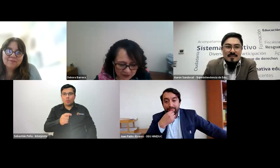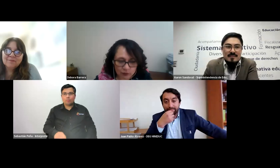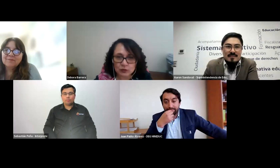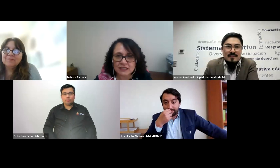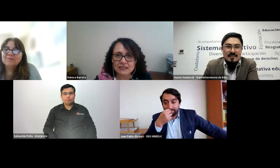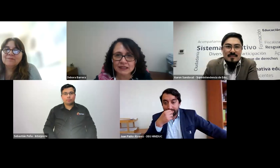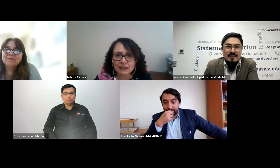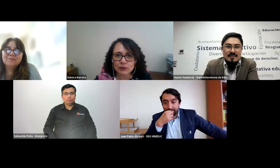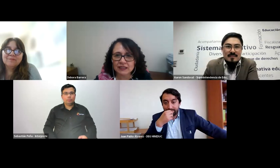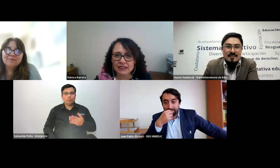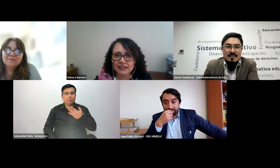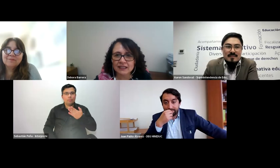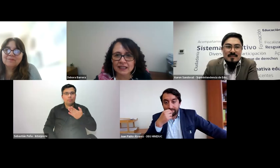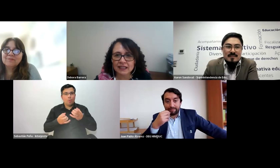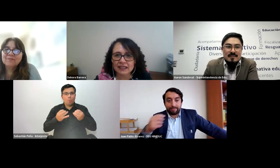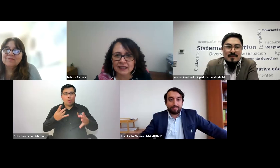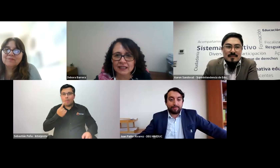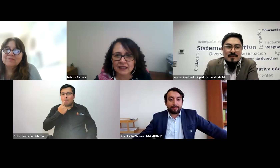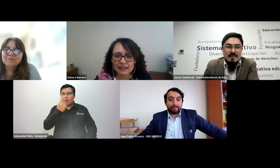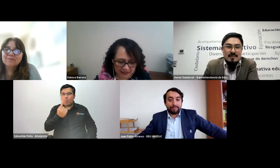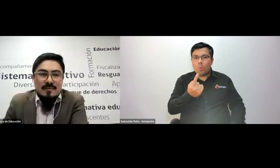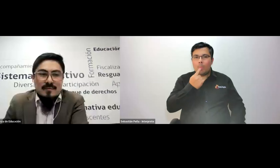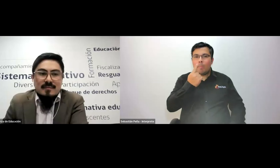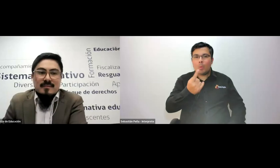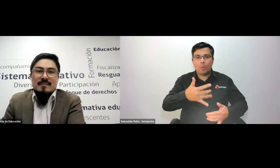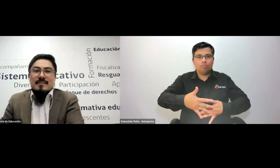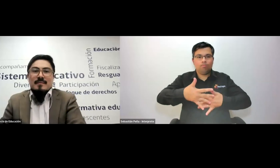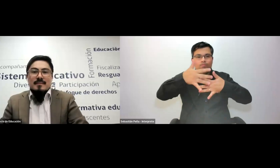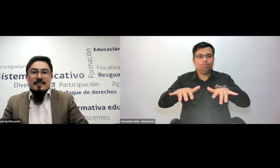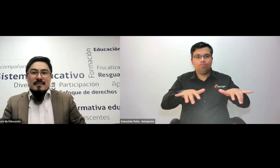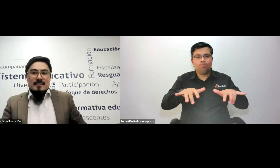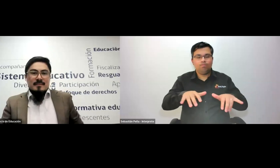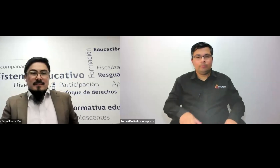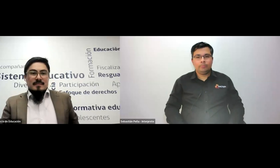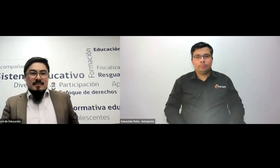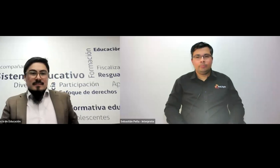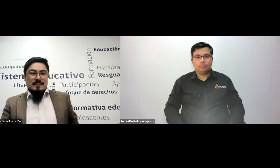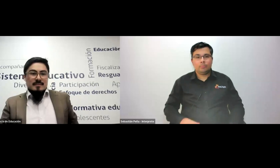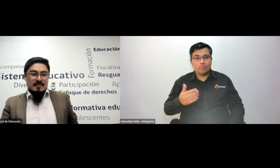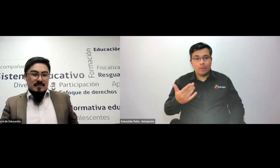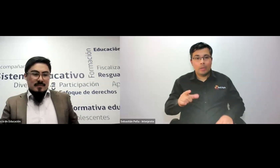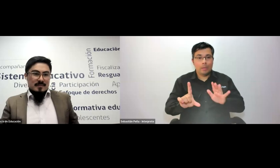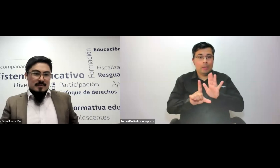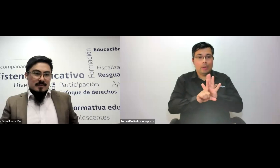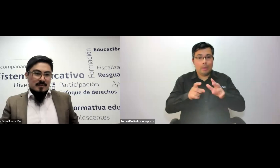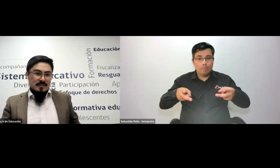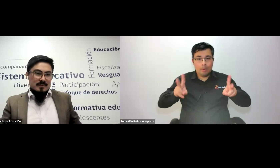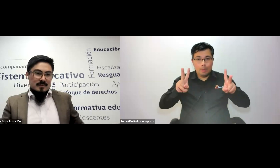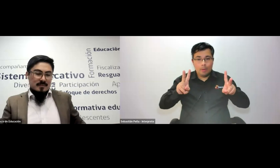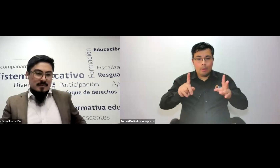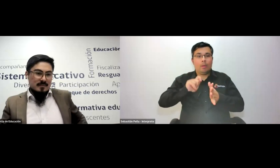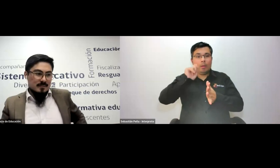también apareció muchísima esta pregunta aquí en el chat. ¿Esta ley permite la matrícula de